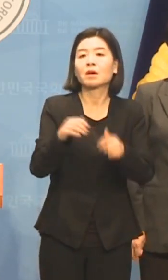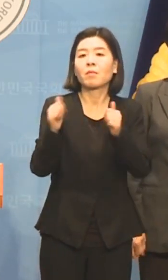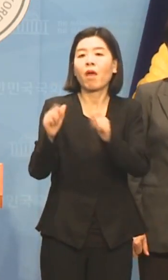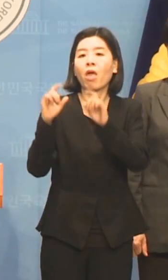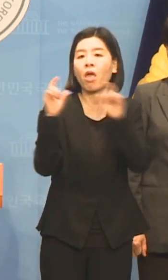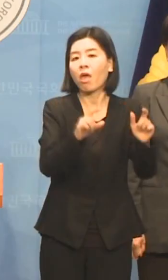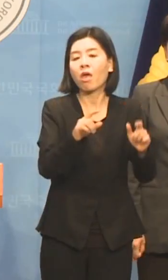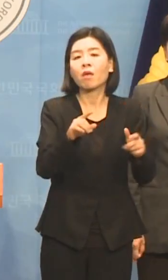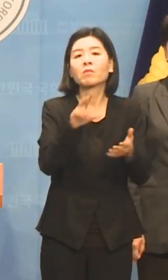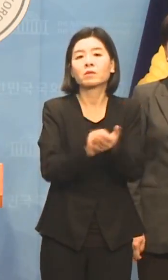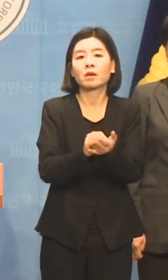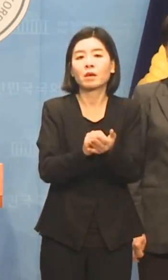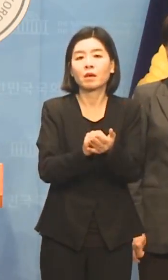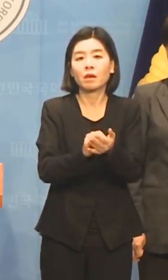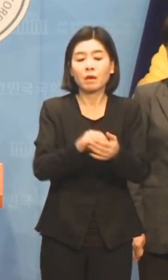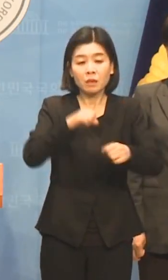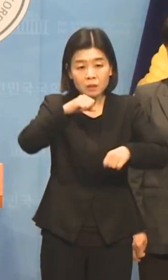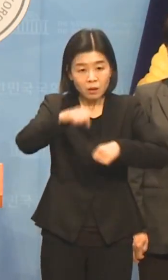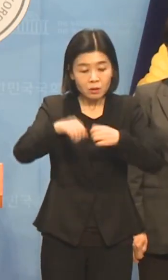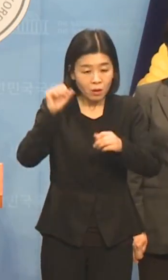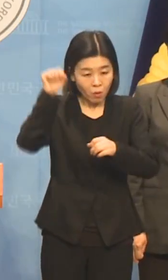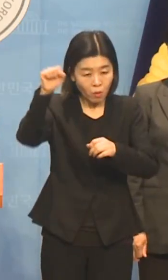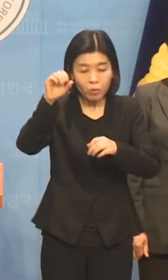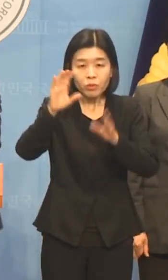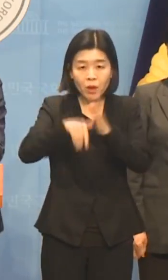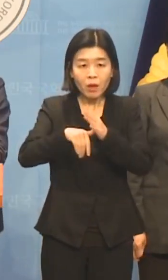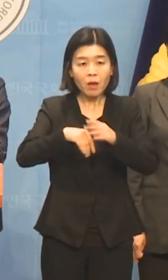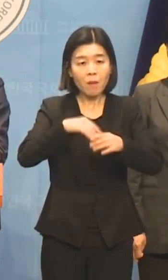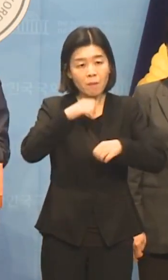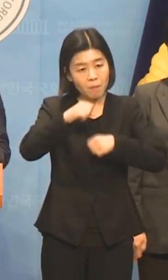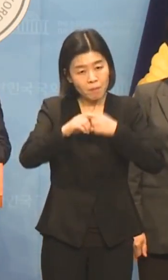정치적 발언을 위축시킬 우려가 있습니다.